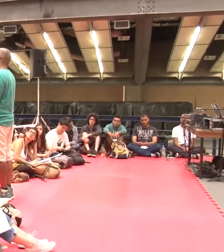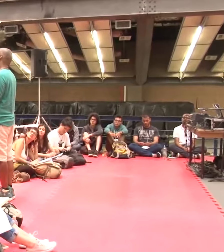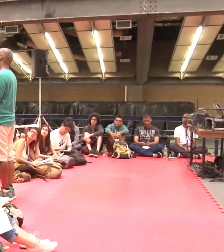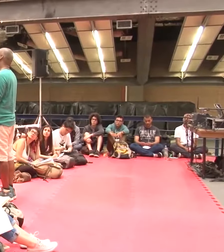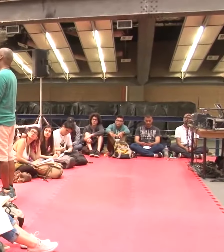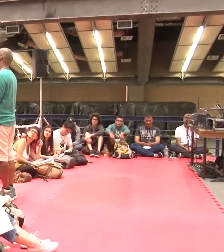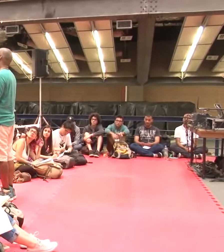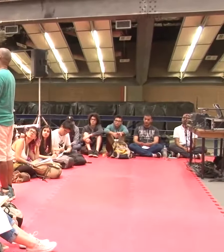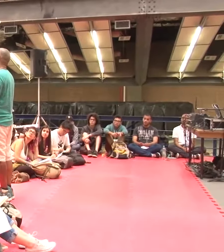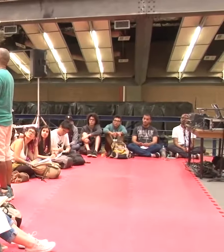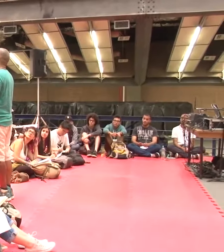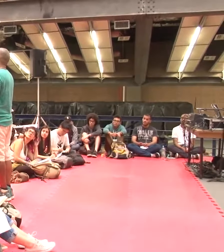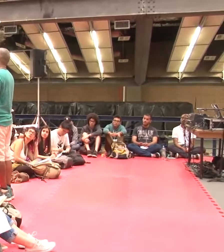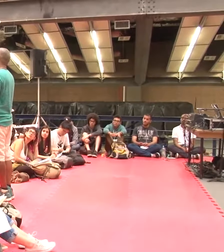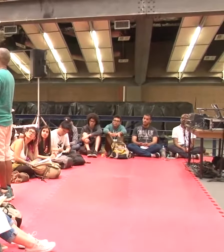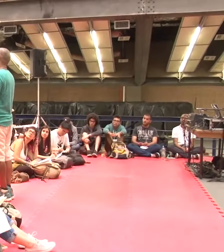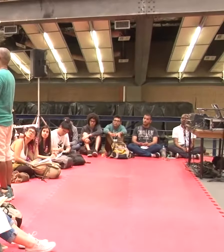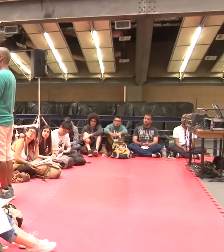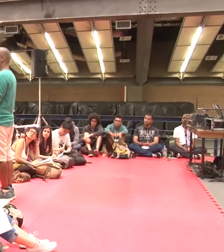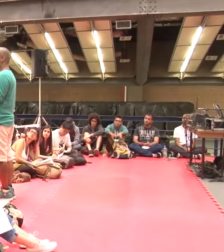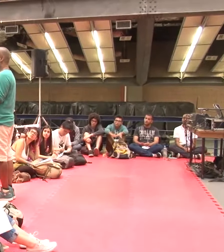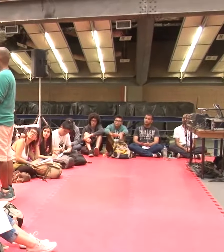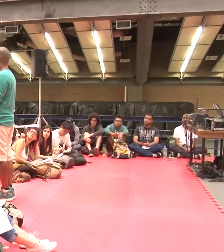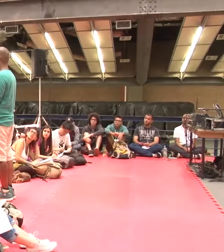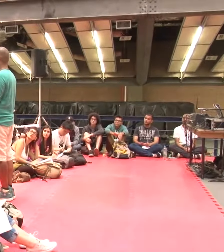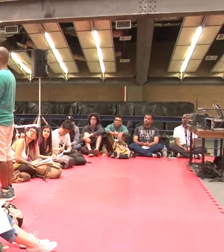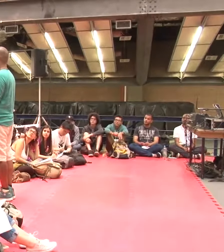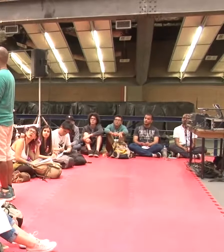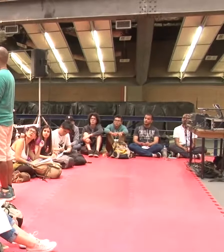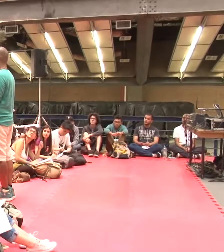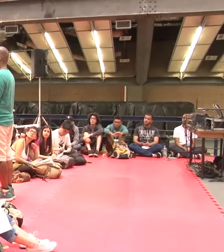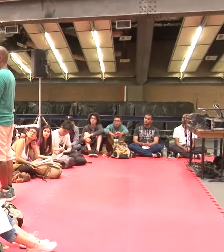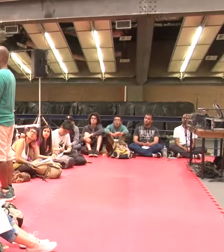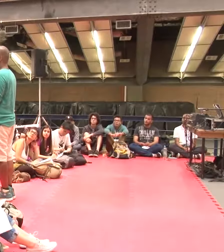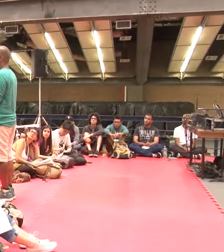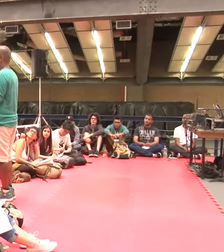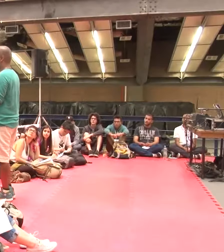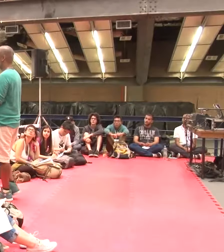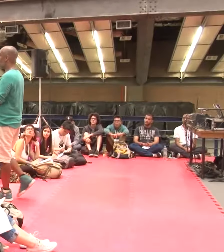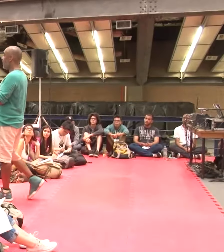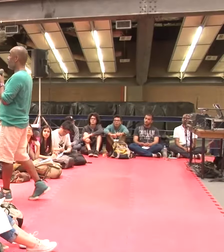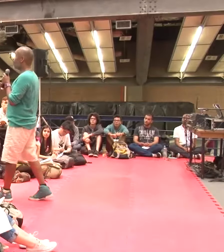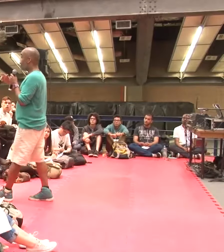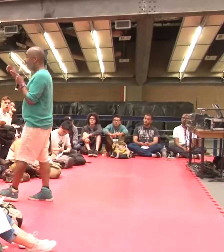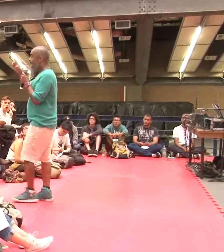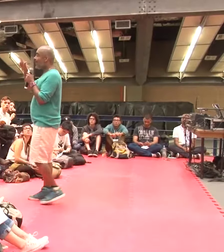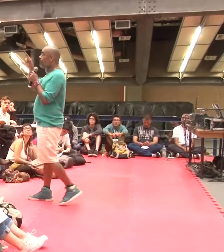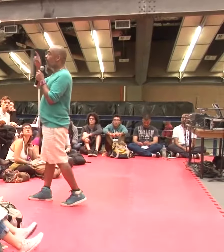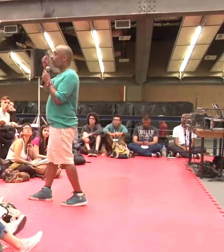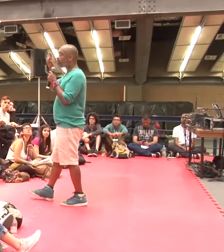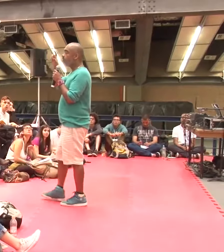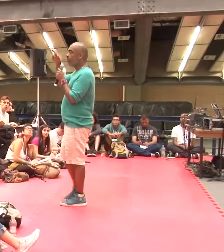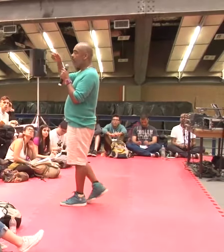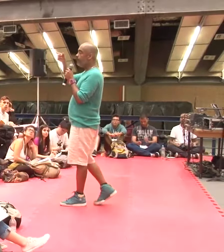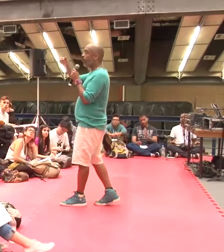de Jerônimo. Agora, Capitã já lembra que é esse ano? Eu acho que tem aí, até por